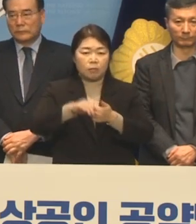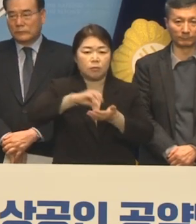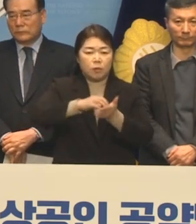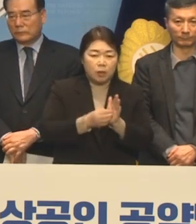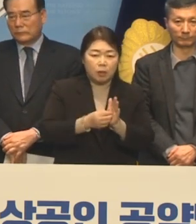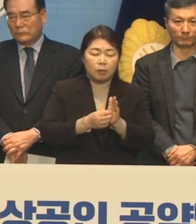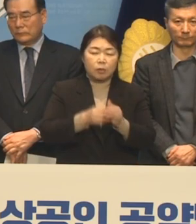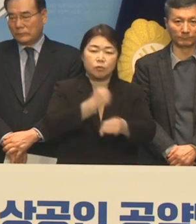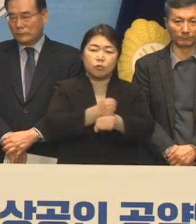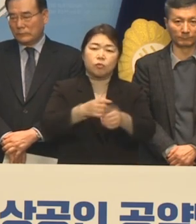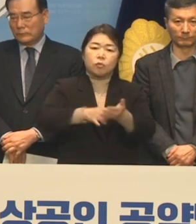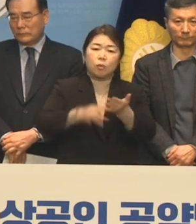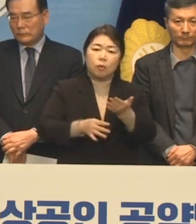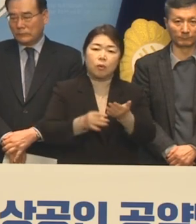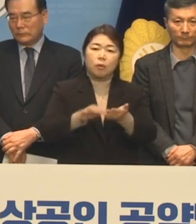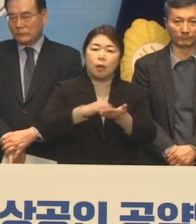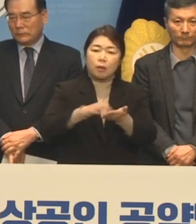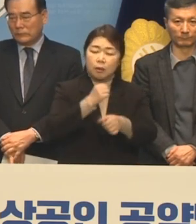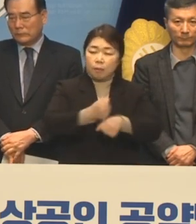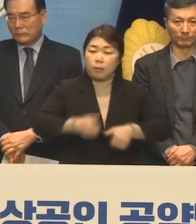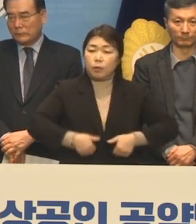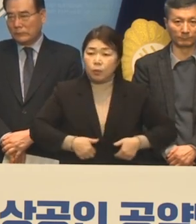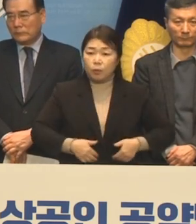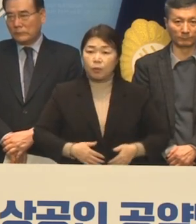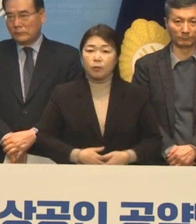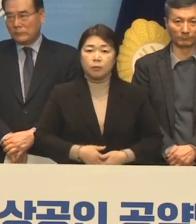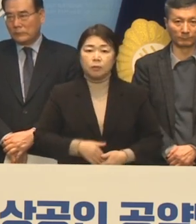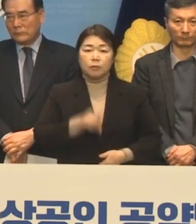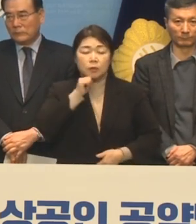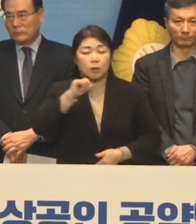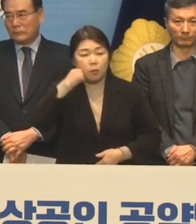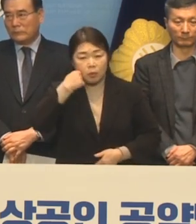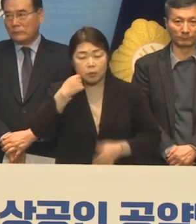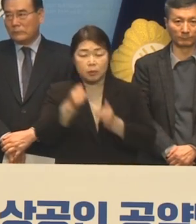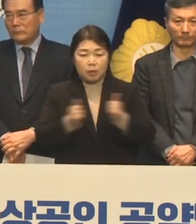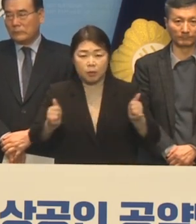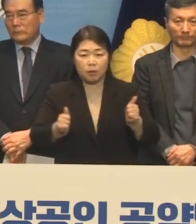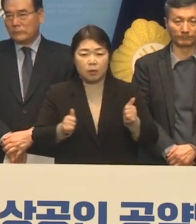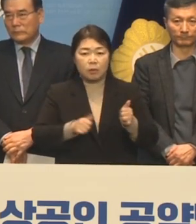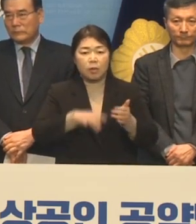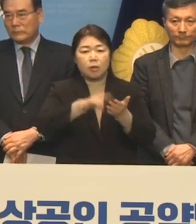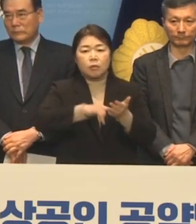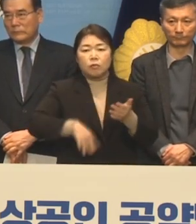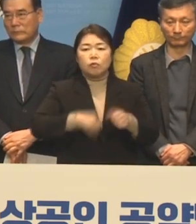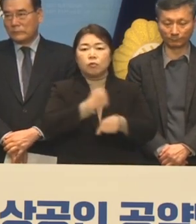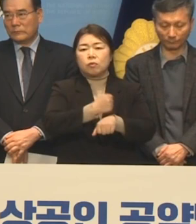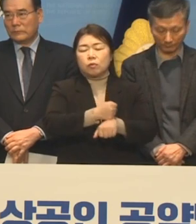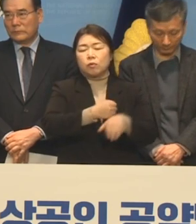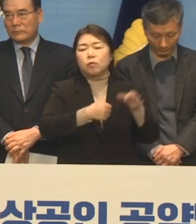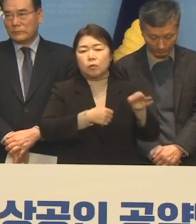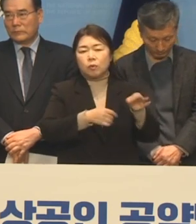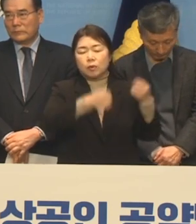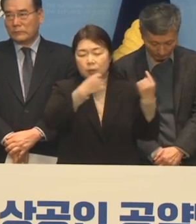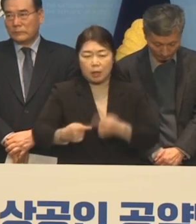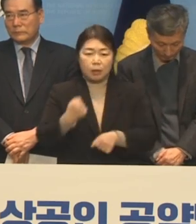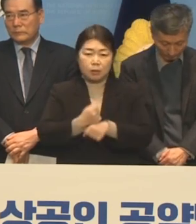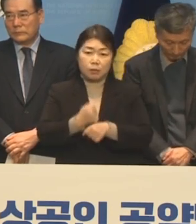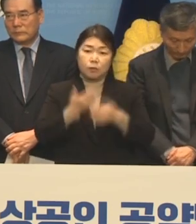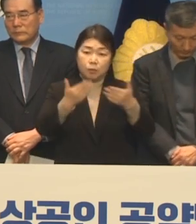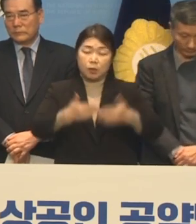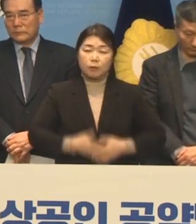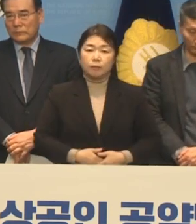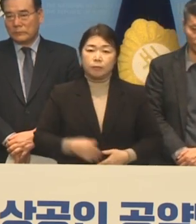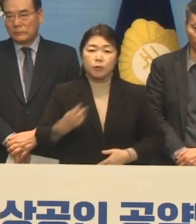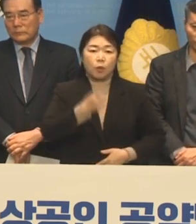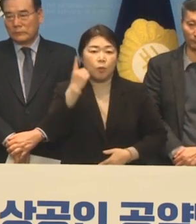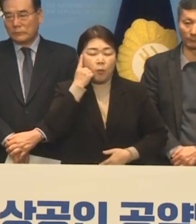체계를 도입하고 영세 중소소상공인은 우대 수수료율을 적용하겠습니다. 모바일 상품권의 수수료 부담을